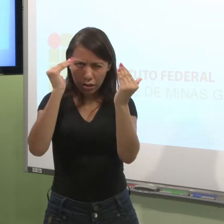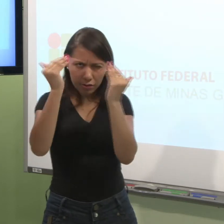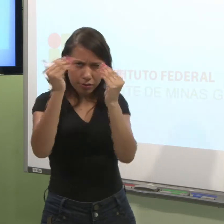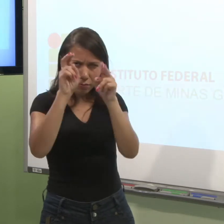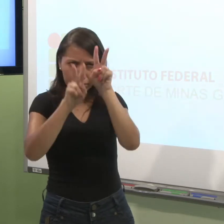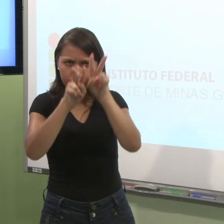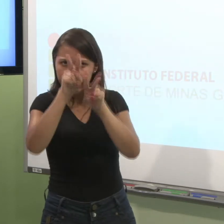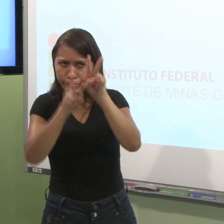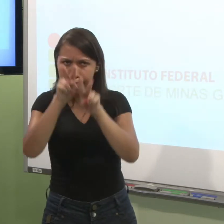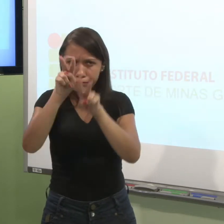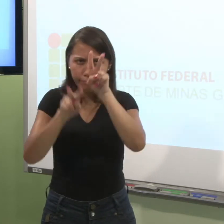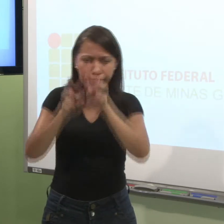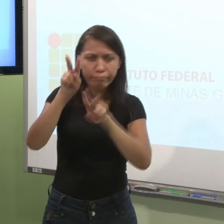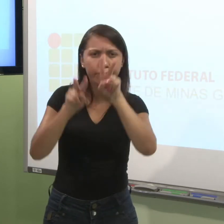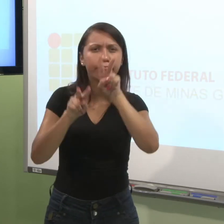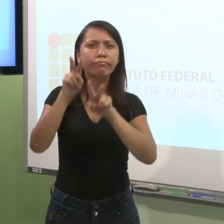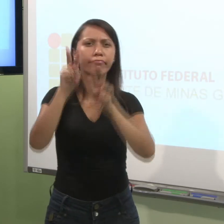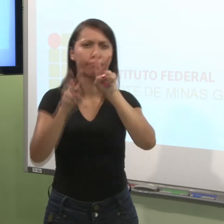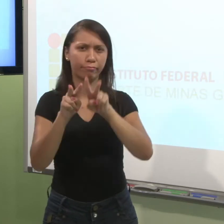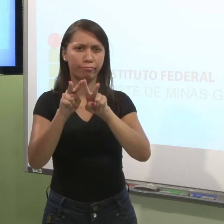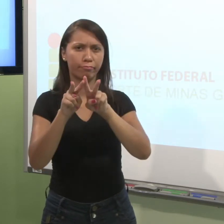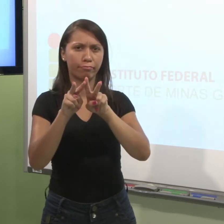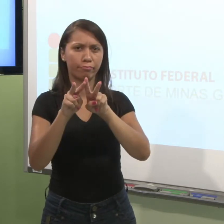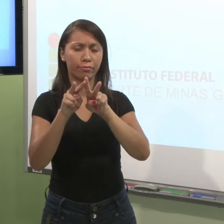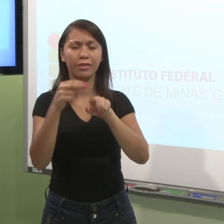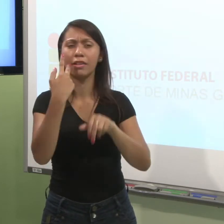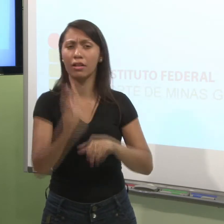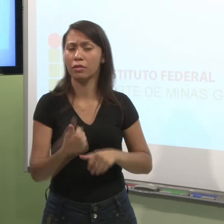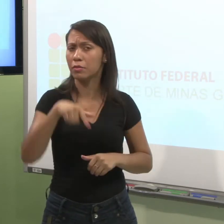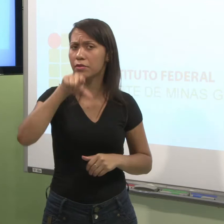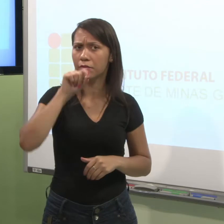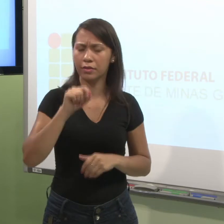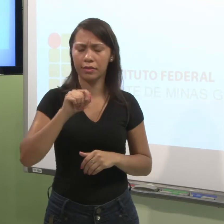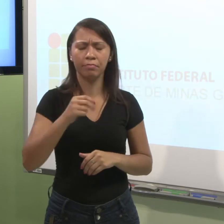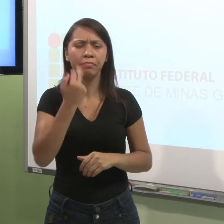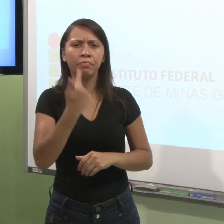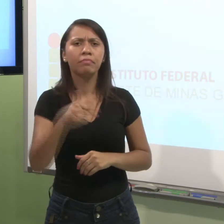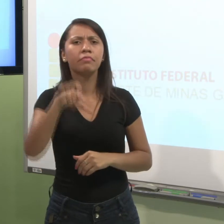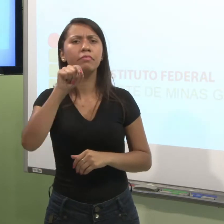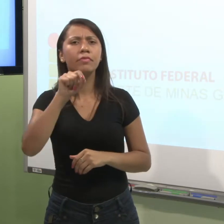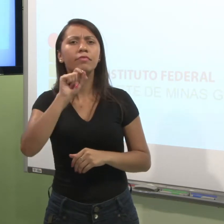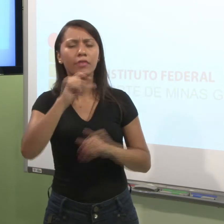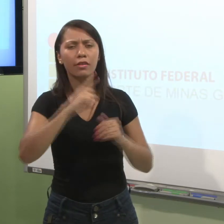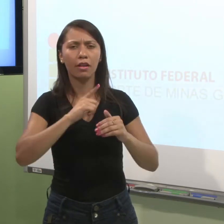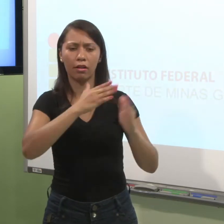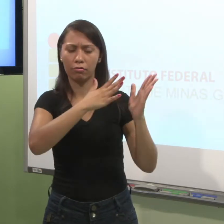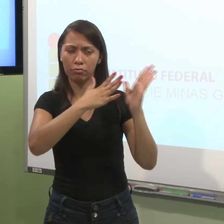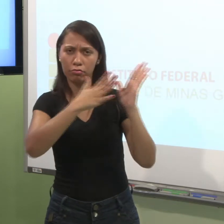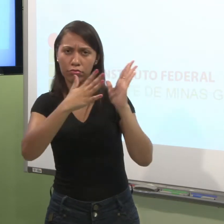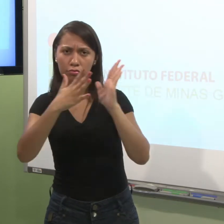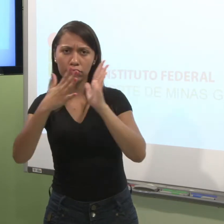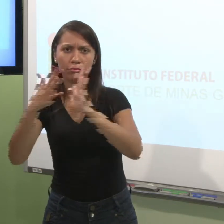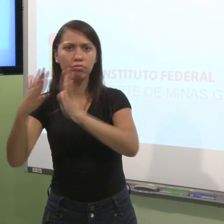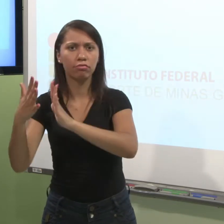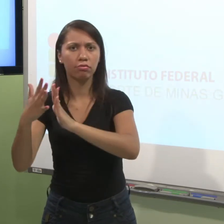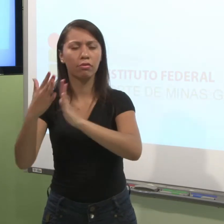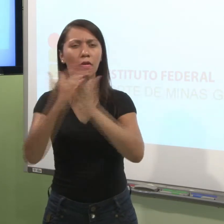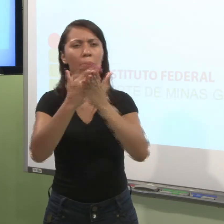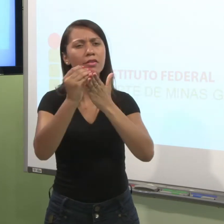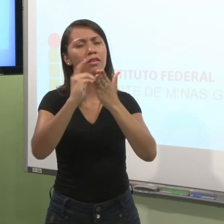ortografia e gramática do idioma selecionado. Automaticamente, o processador inicia a verificação e